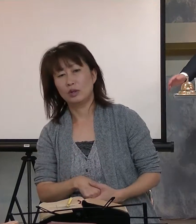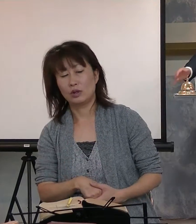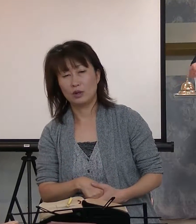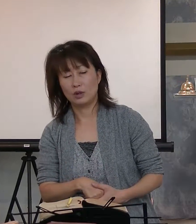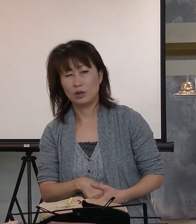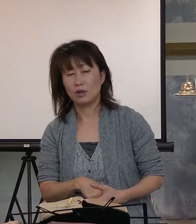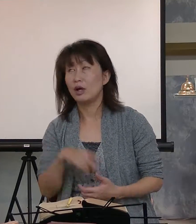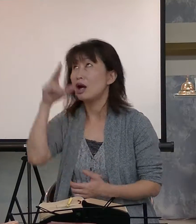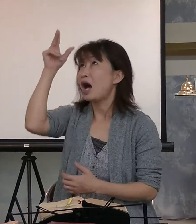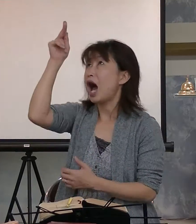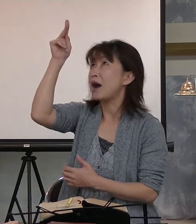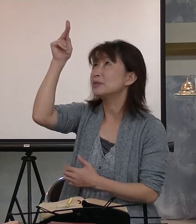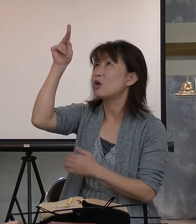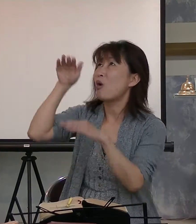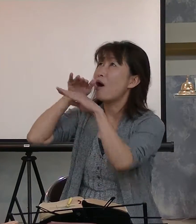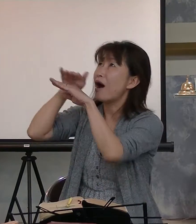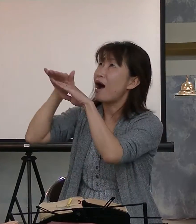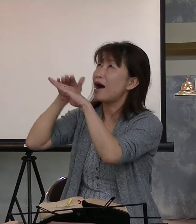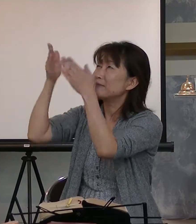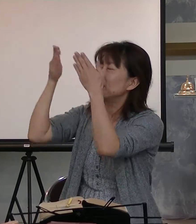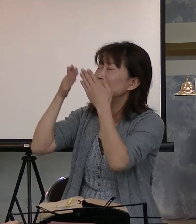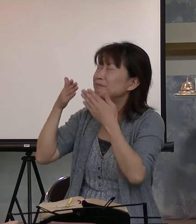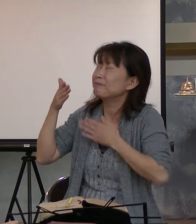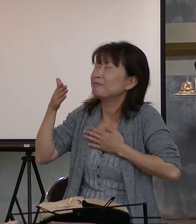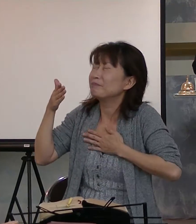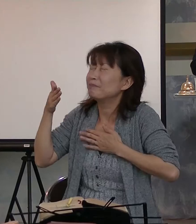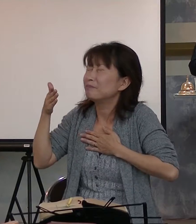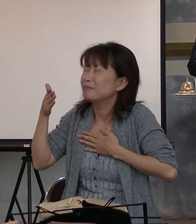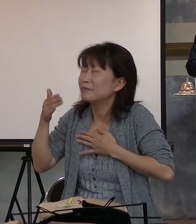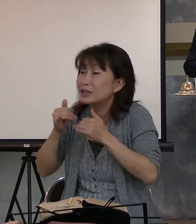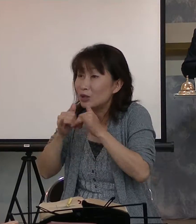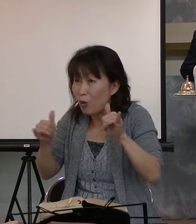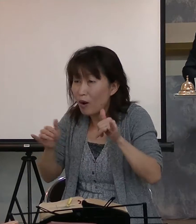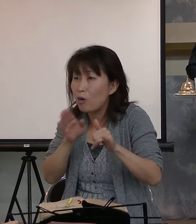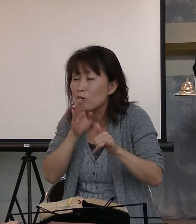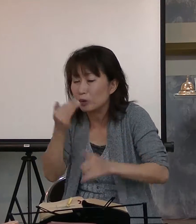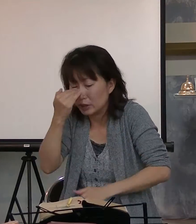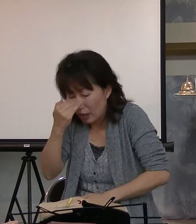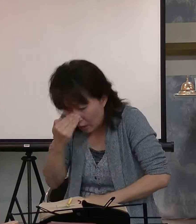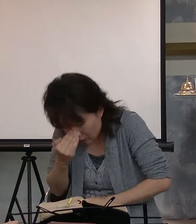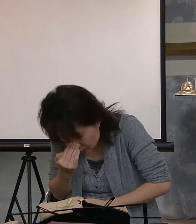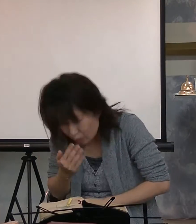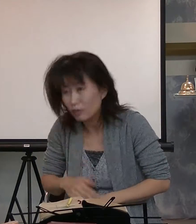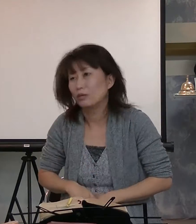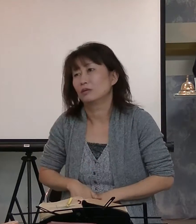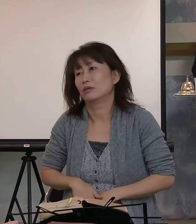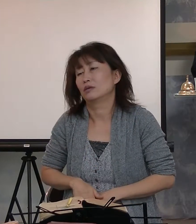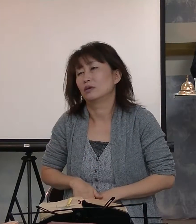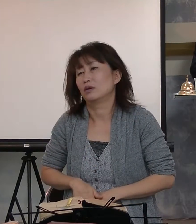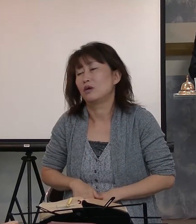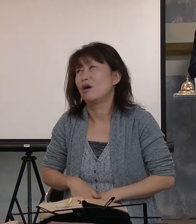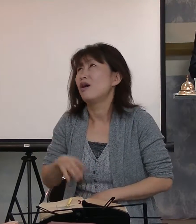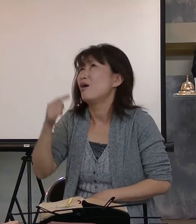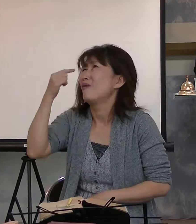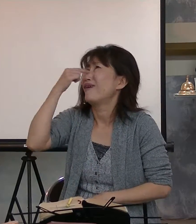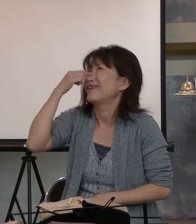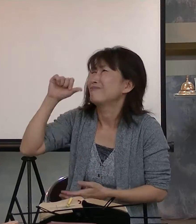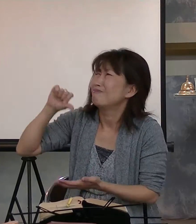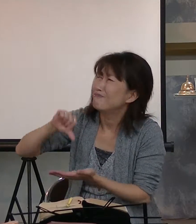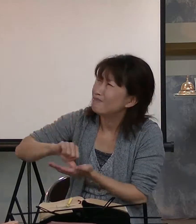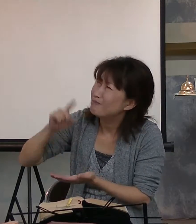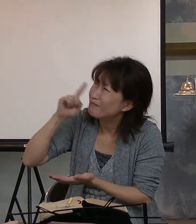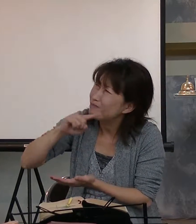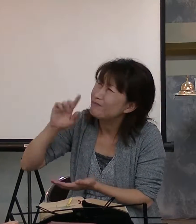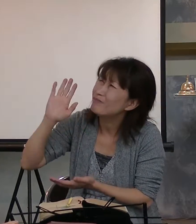神の愛を知る者は本当に謙遜なんですね。こんな私を愛してくださるなんてありえない。